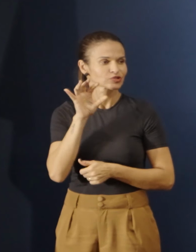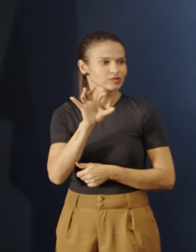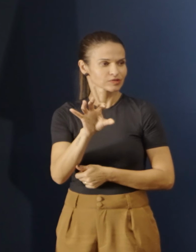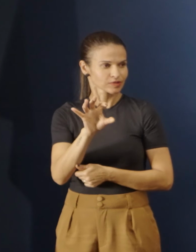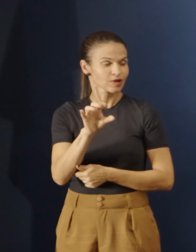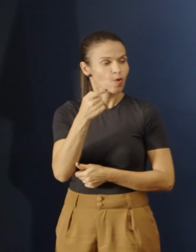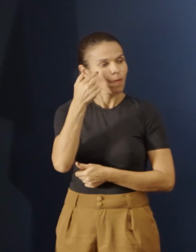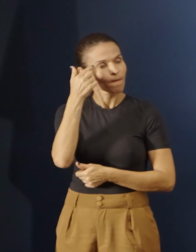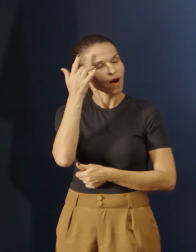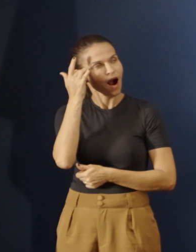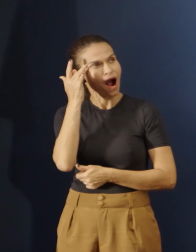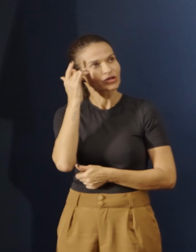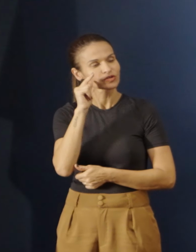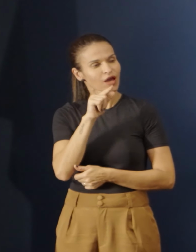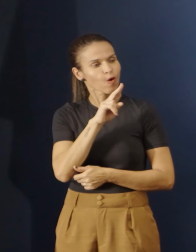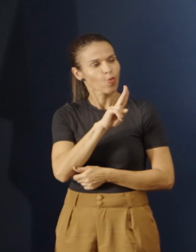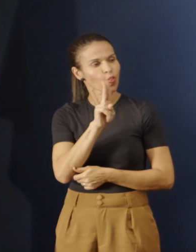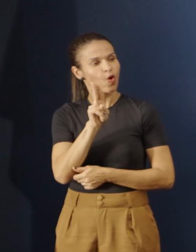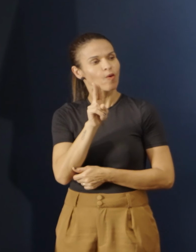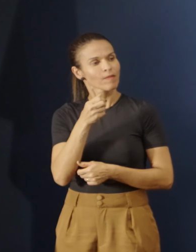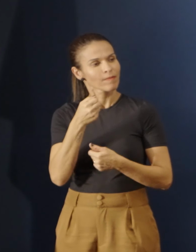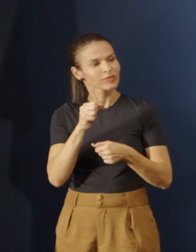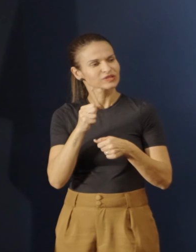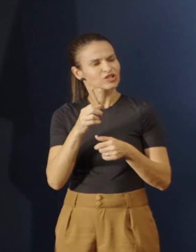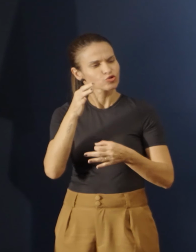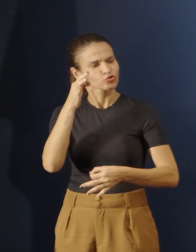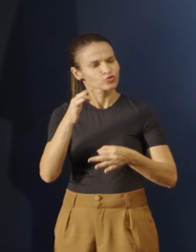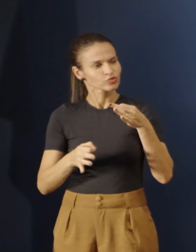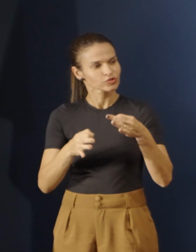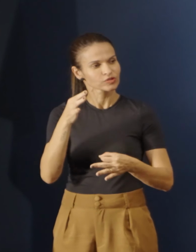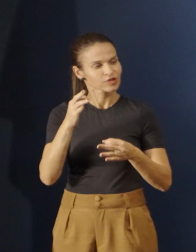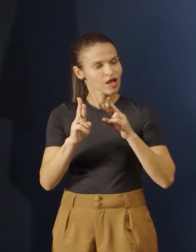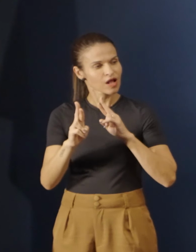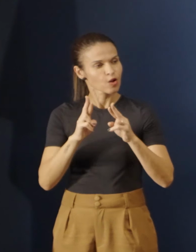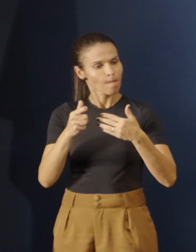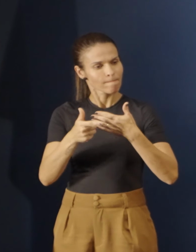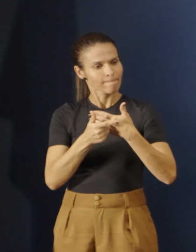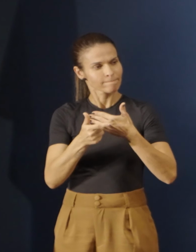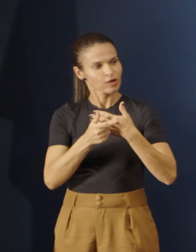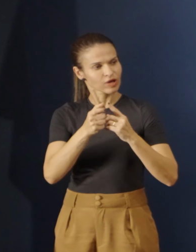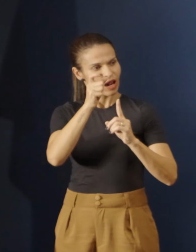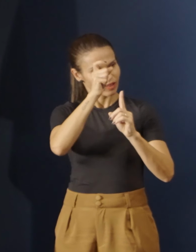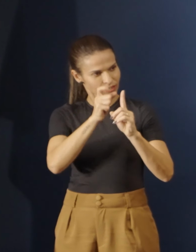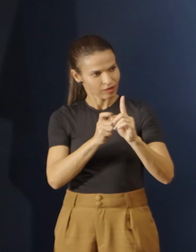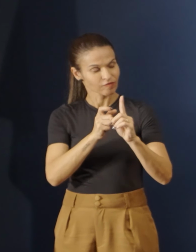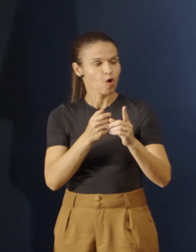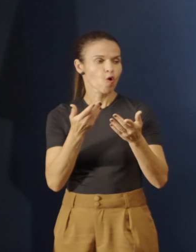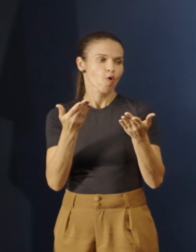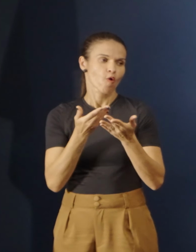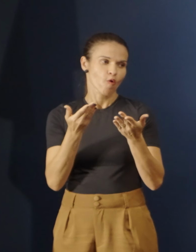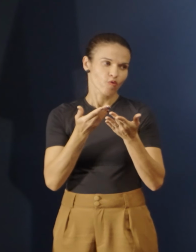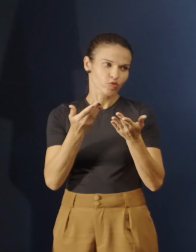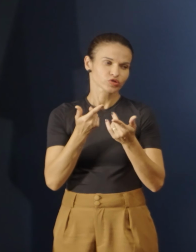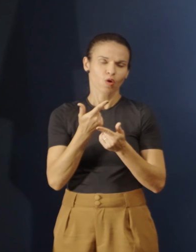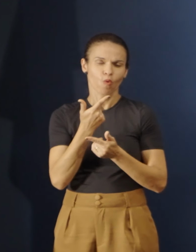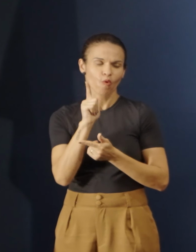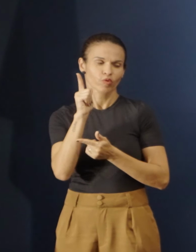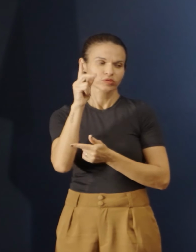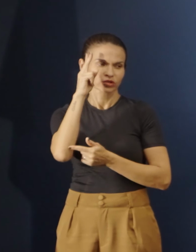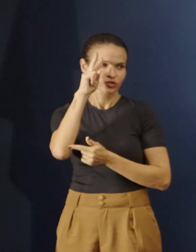E, assim, eu acho que é um nome que eu acho que tinha que ter mais justiça em relação ao papel que ela teve. E, claro, hoje em dia é uma outra